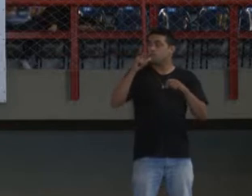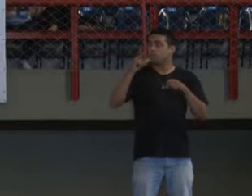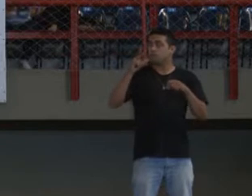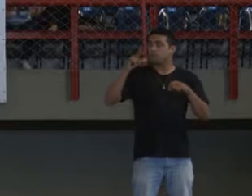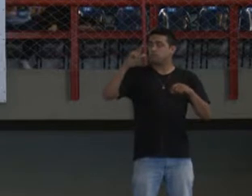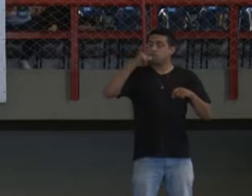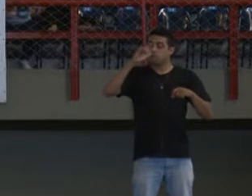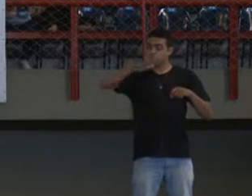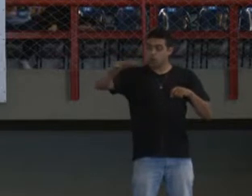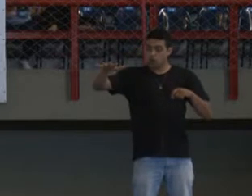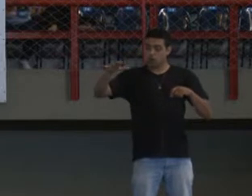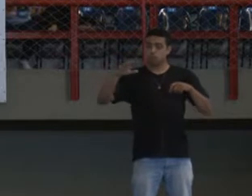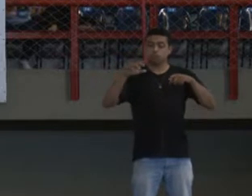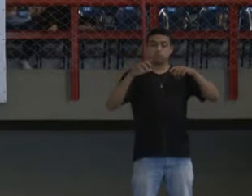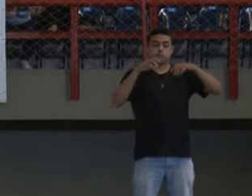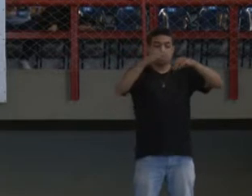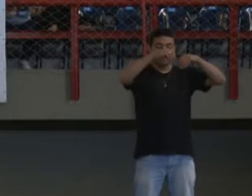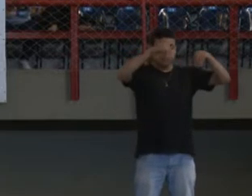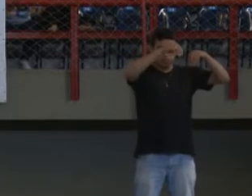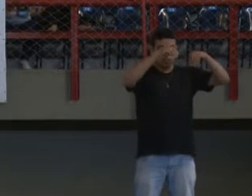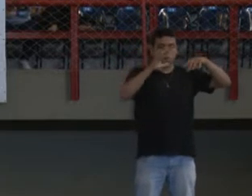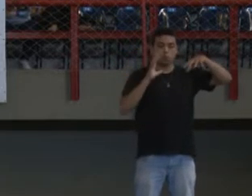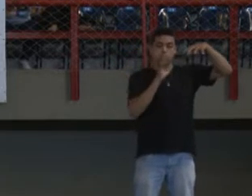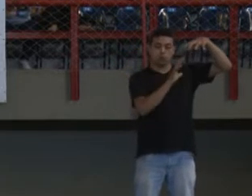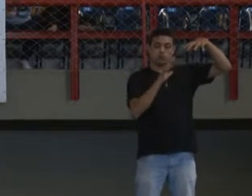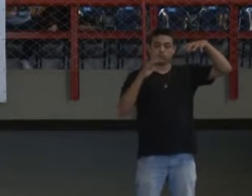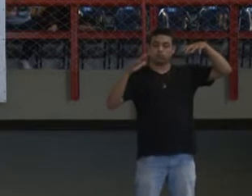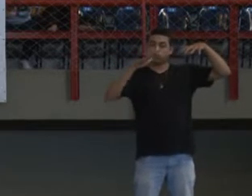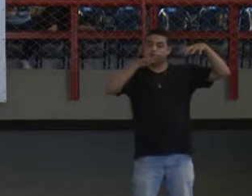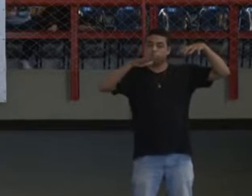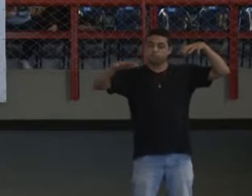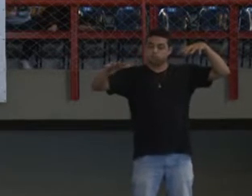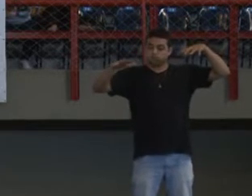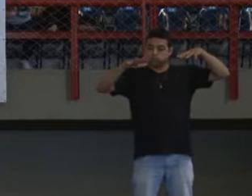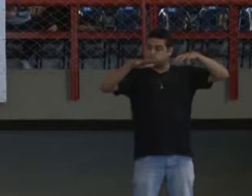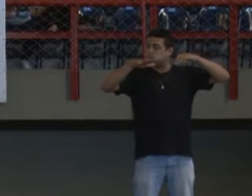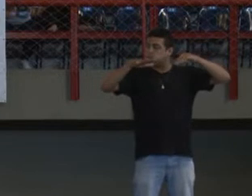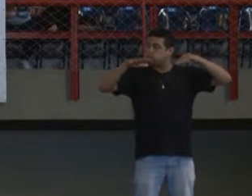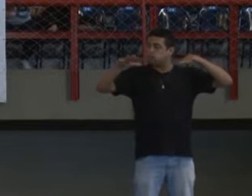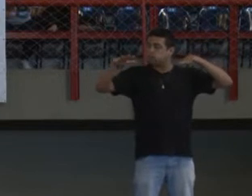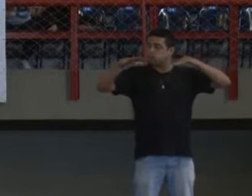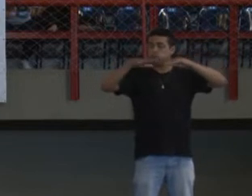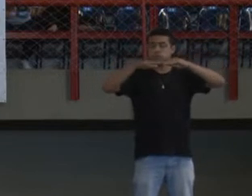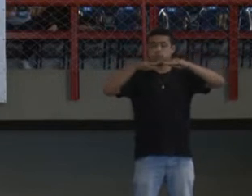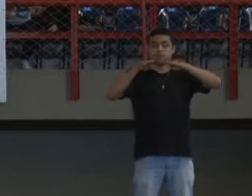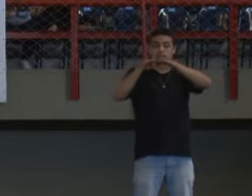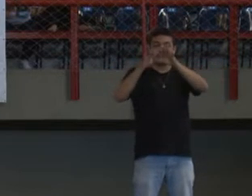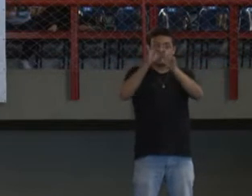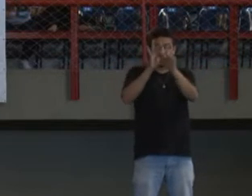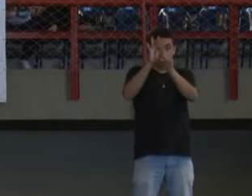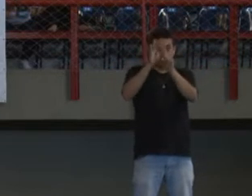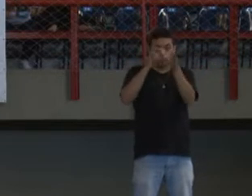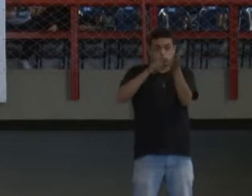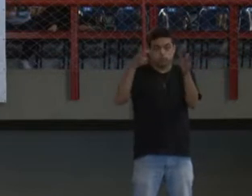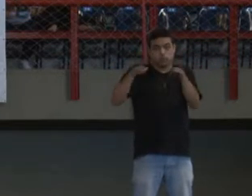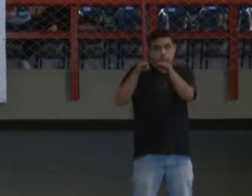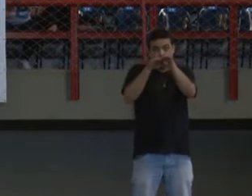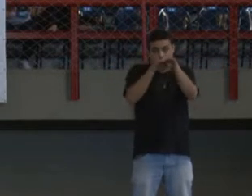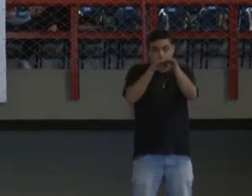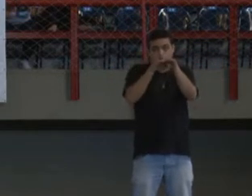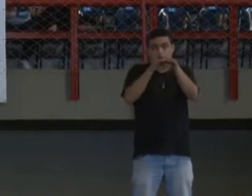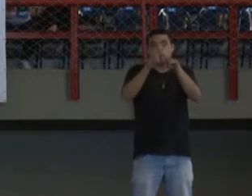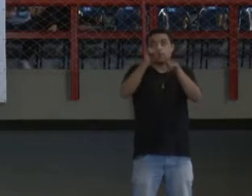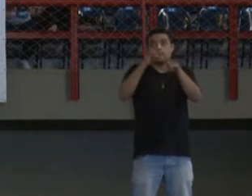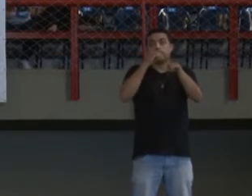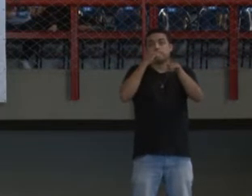o continente. Então, ao amanhecer, o que que acontece? Ó? A temperatura, mar e continente estão iguais, certo? Ao longo